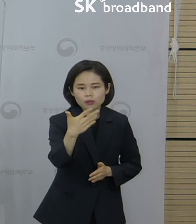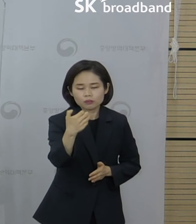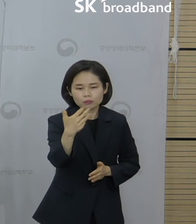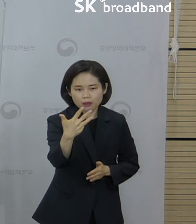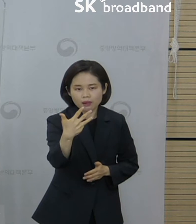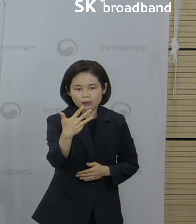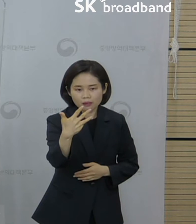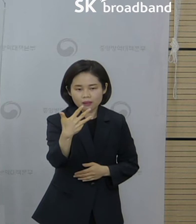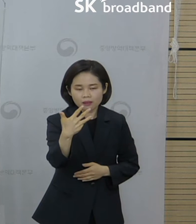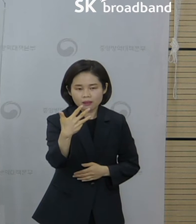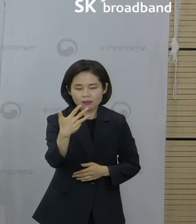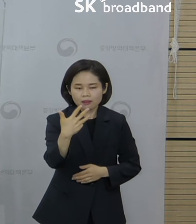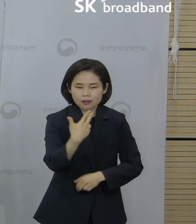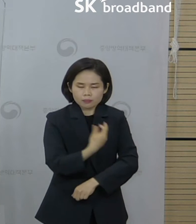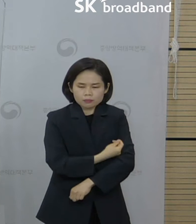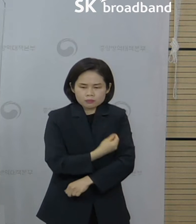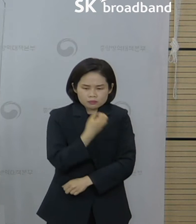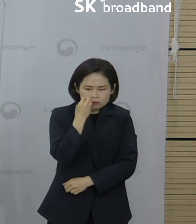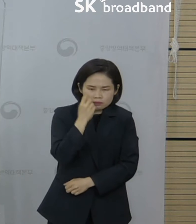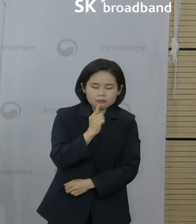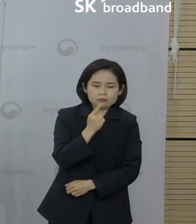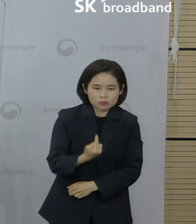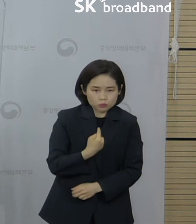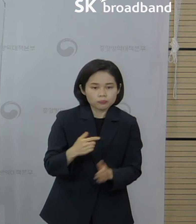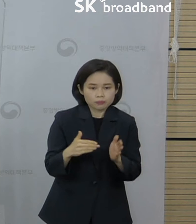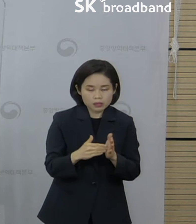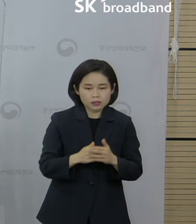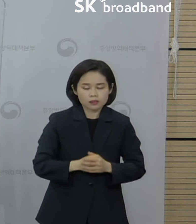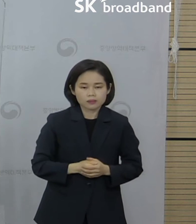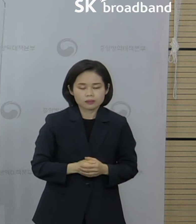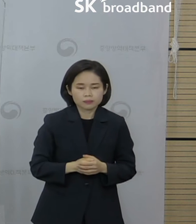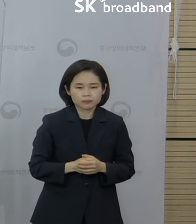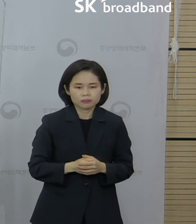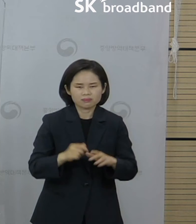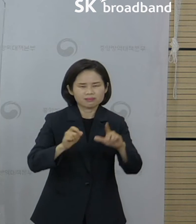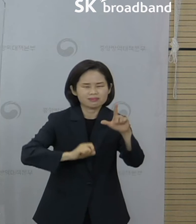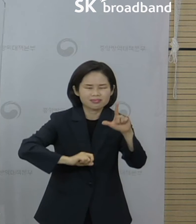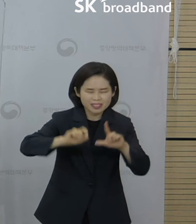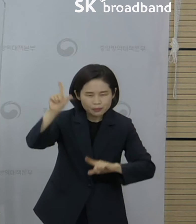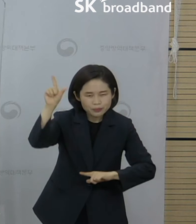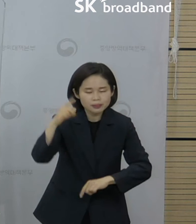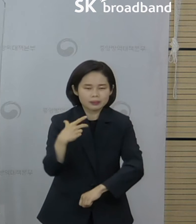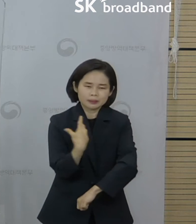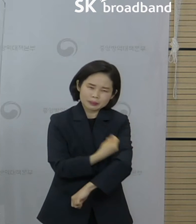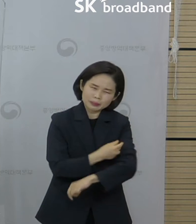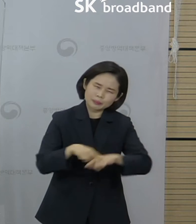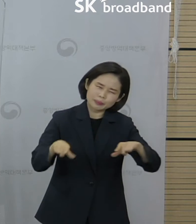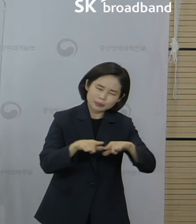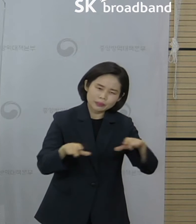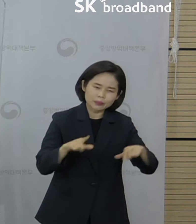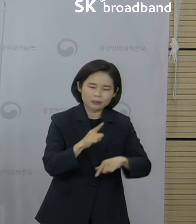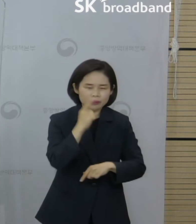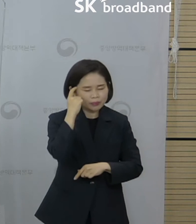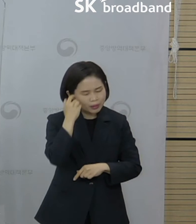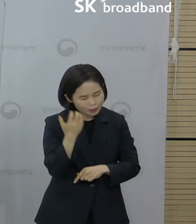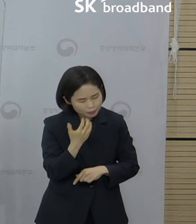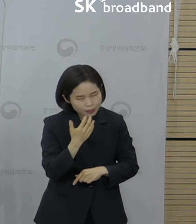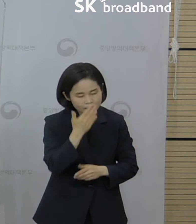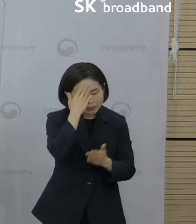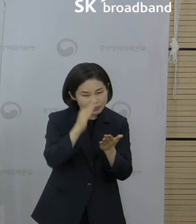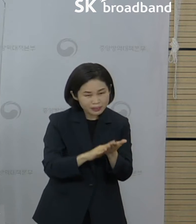1,698건의 예방접종 후 이상 반응이 신고되었고 대부분 예방접종 후 흔하게 나타날 수 있는